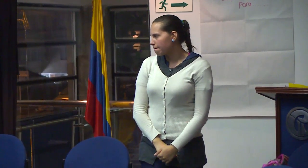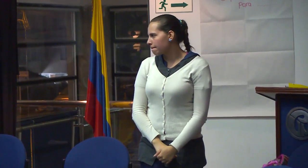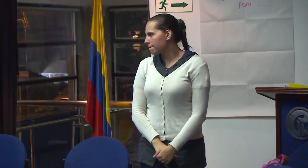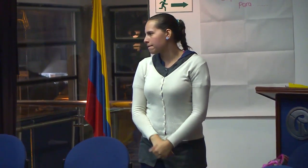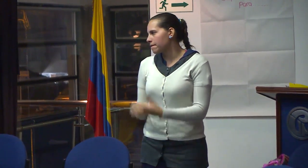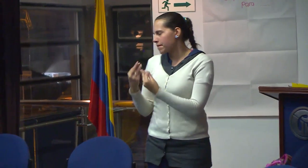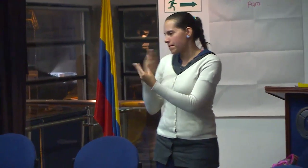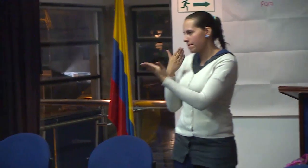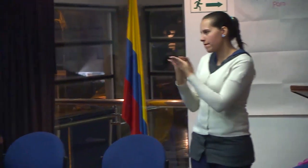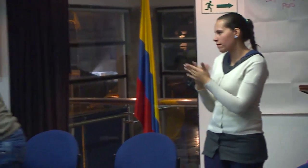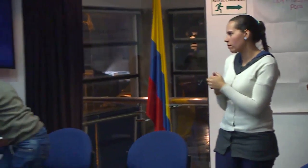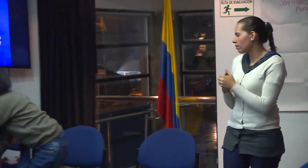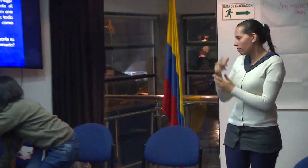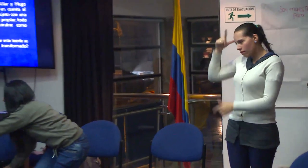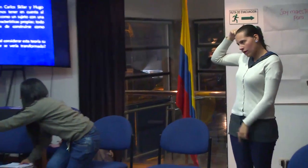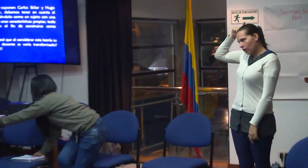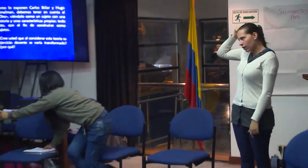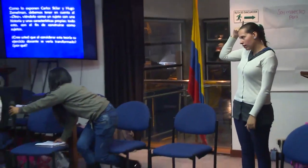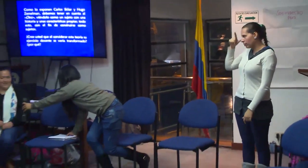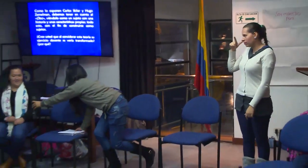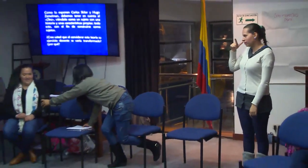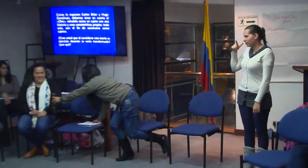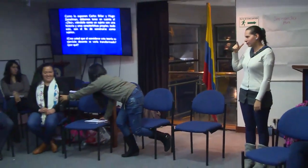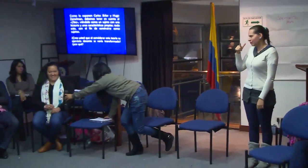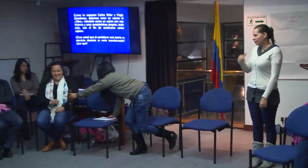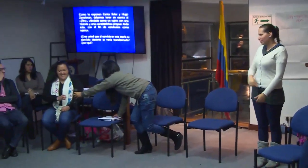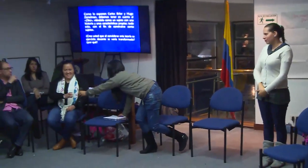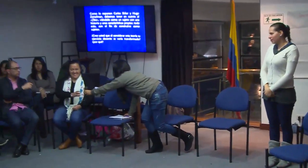Muchas gracias. Joana.